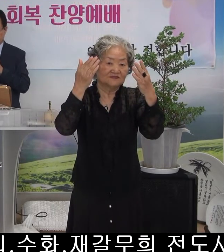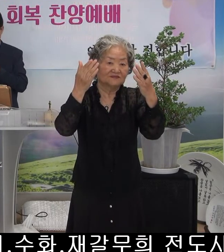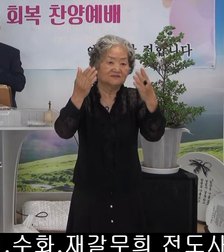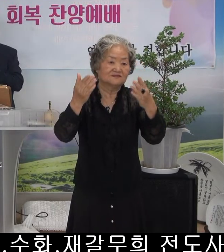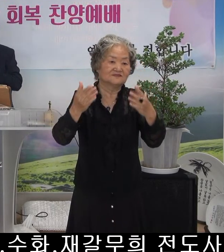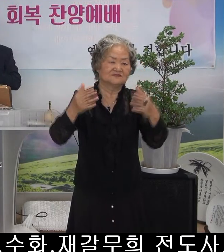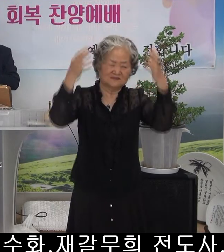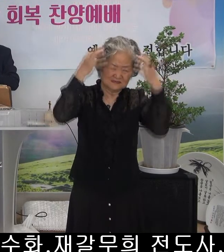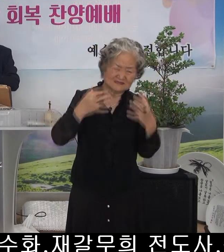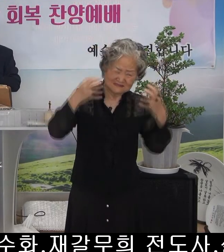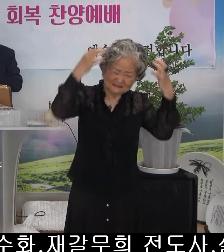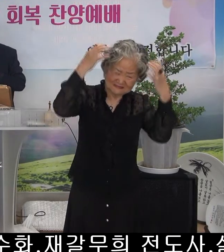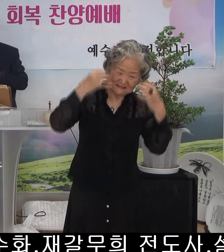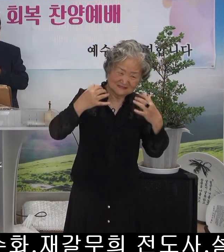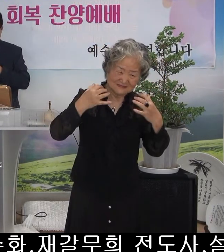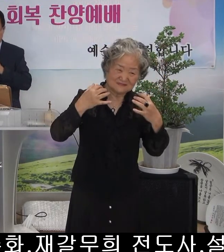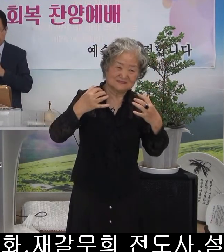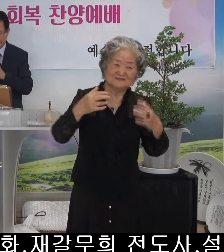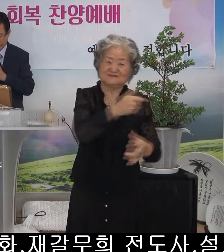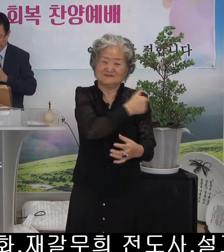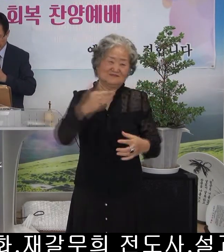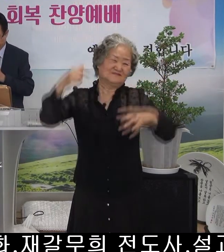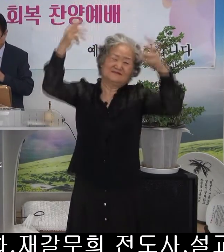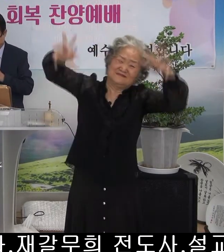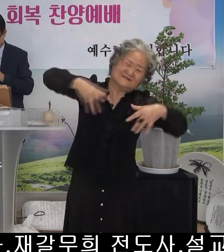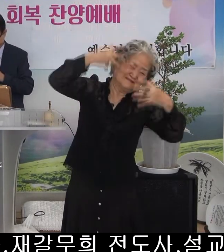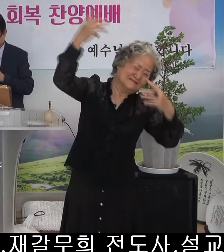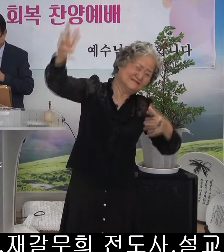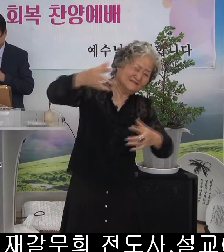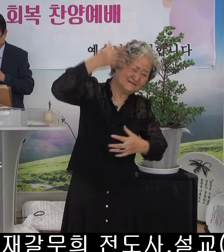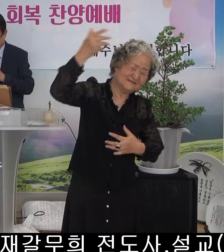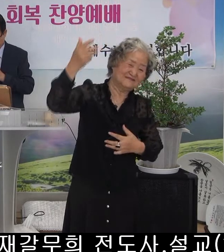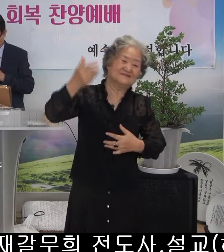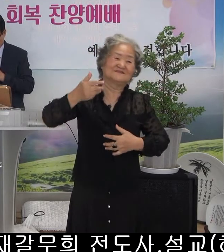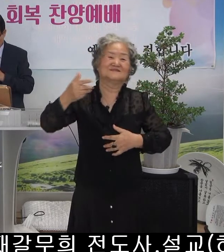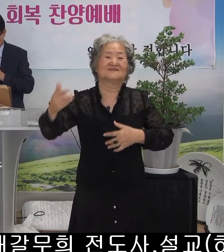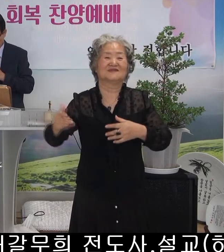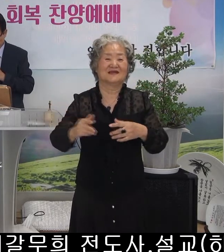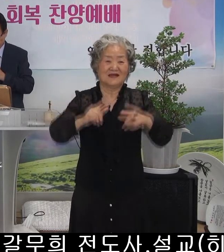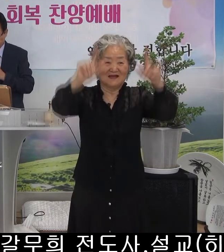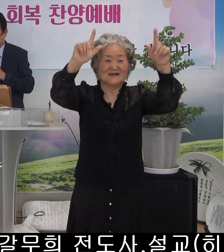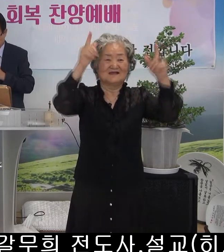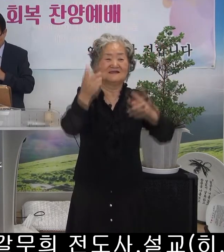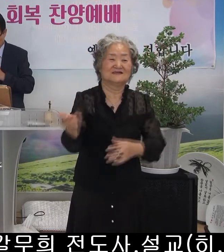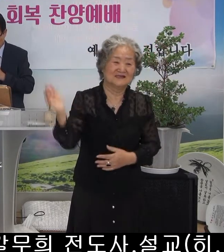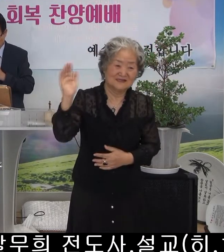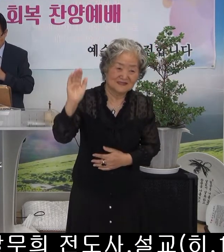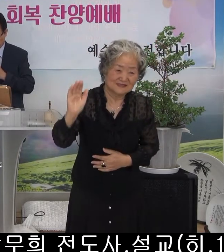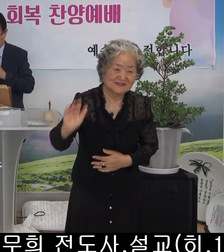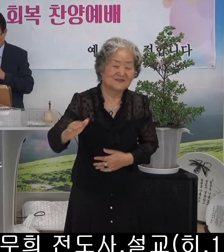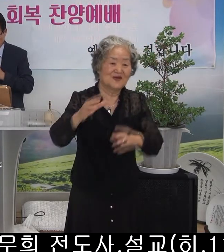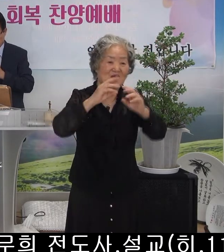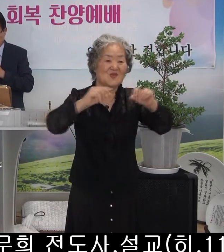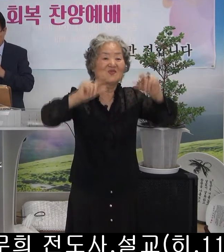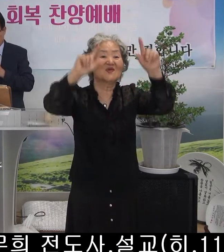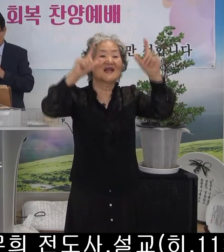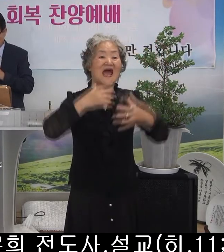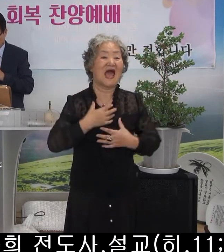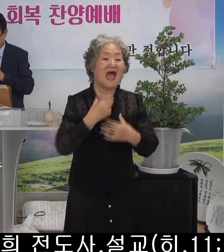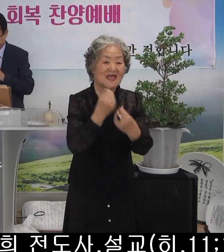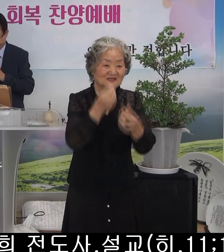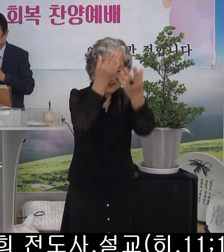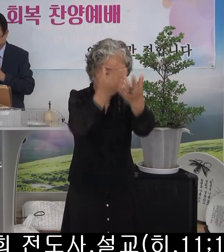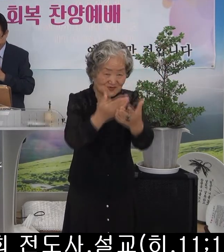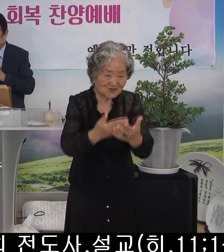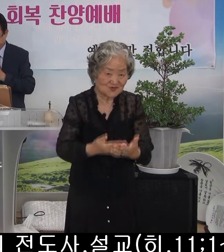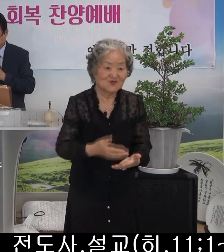삼복더위에 이렇게 태풍은 올라와서 소멸을 대는 그 날씨 가운데 우리에게 토요일이라는 안식을 주시고 이렇게 주일을 준비하는 기회가